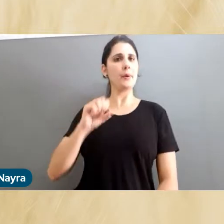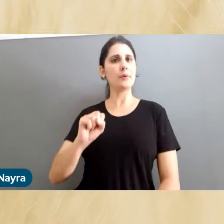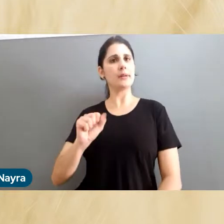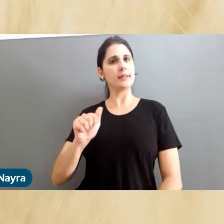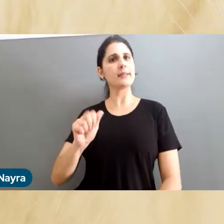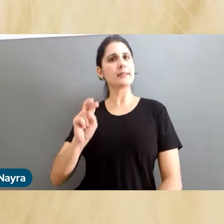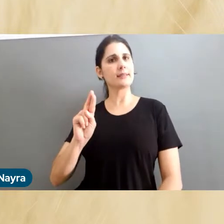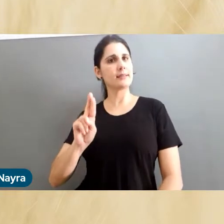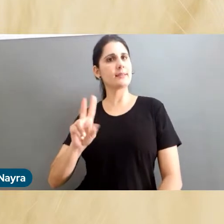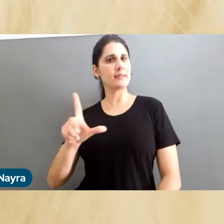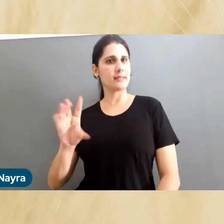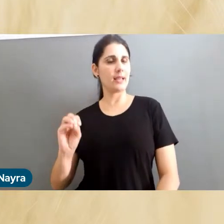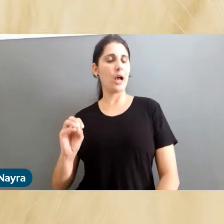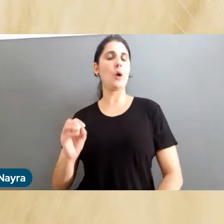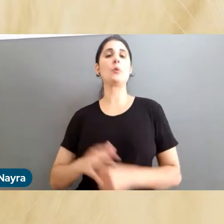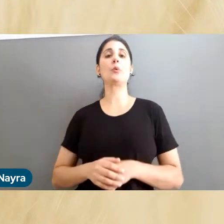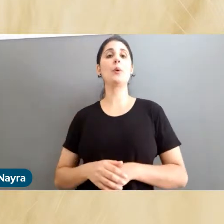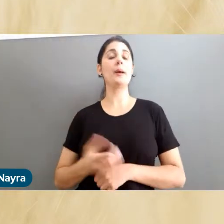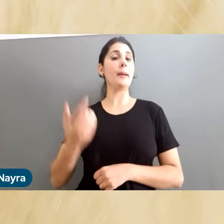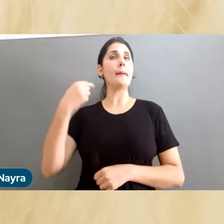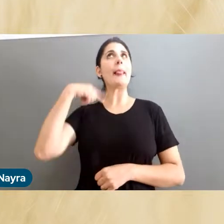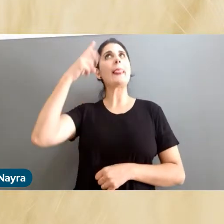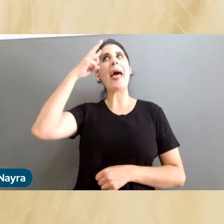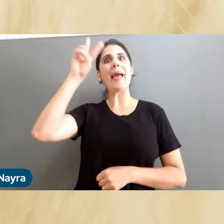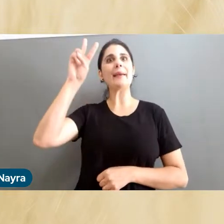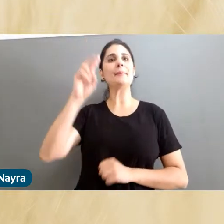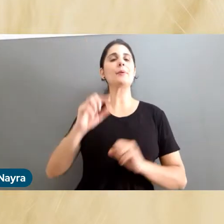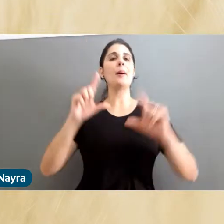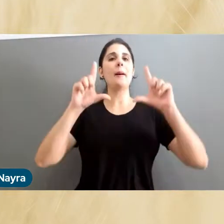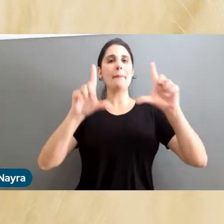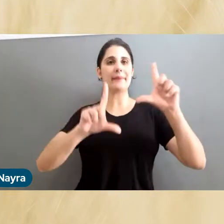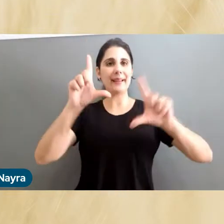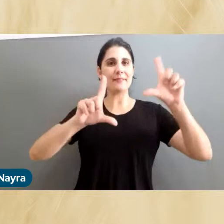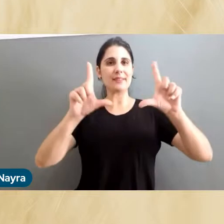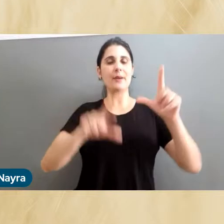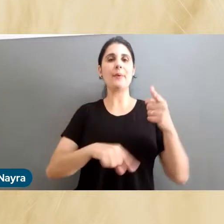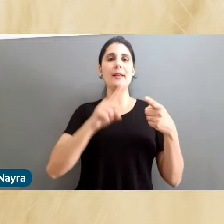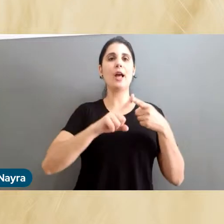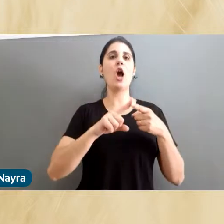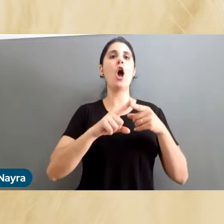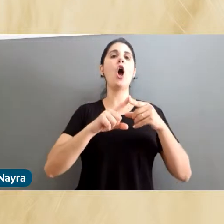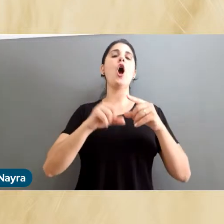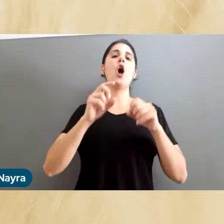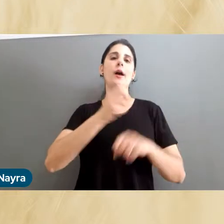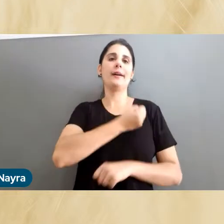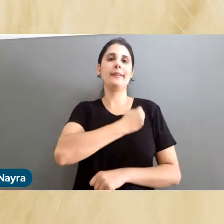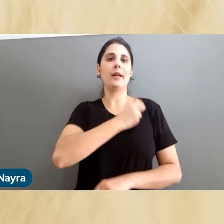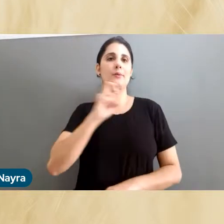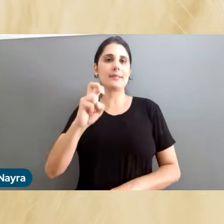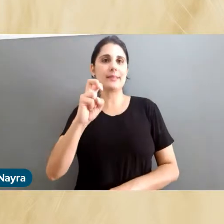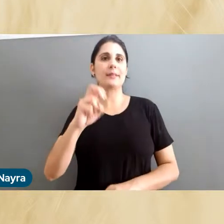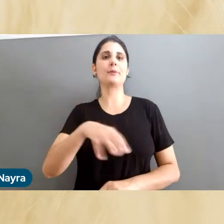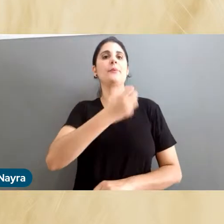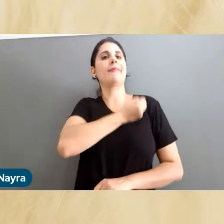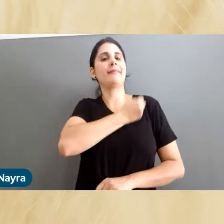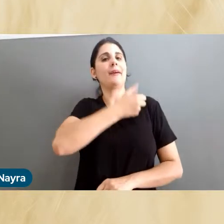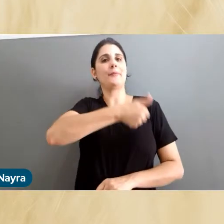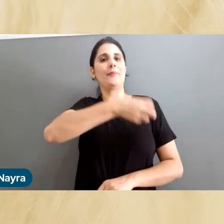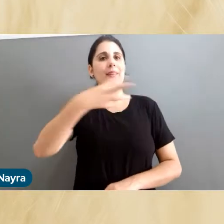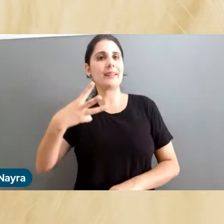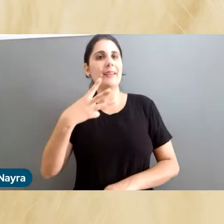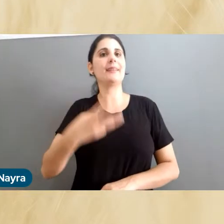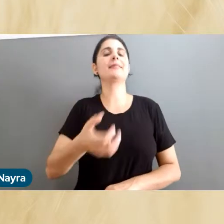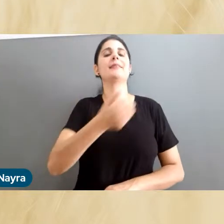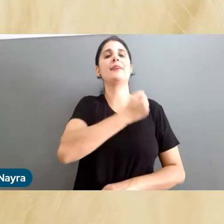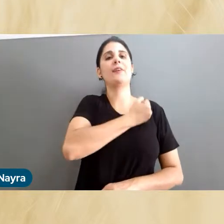tinha 3 canais de televisão, Globo, SBT, Bandeirantes e só. A gente não estava acostumado com essa quantidade